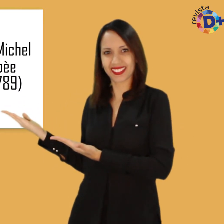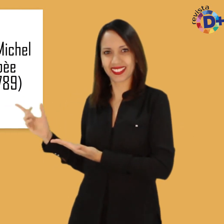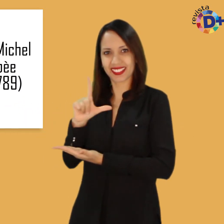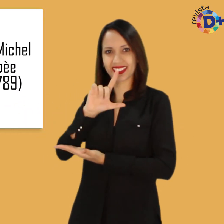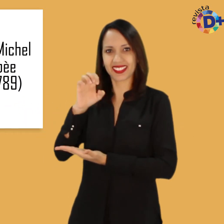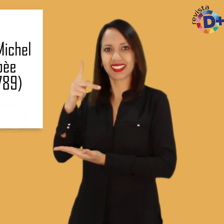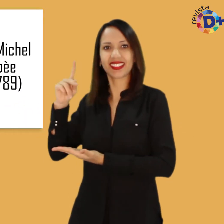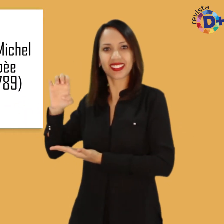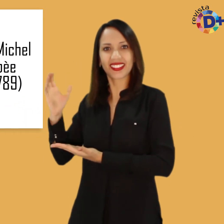1712 a